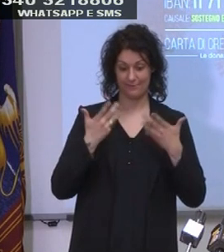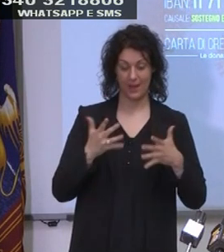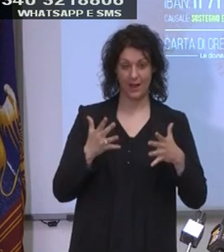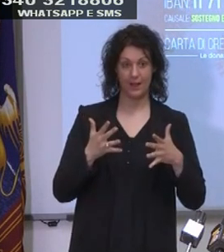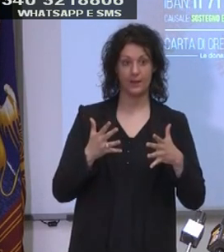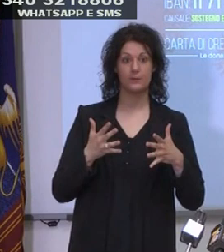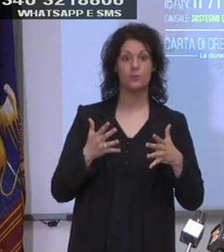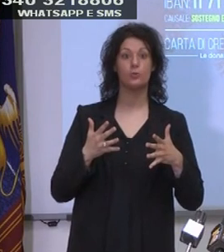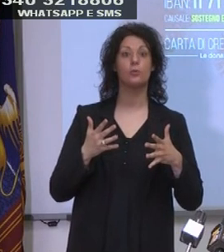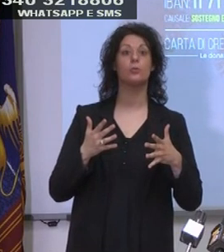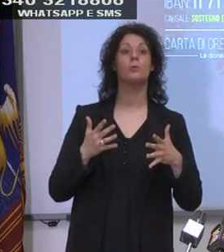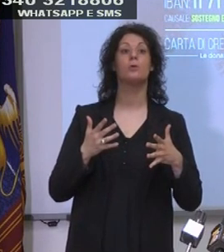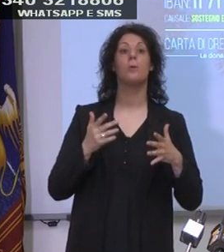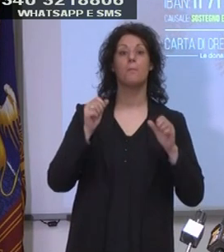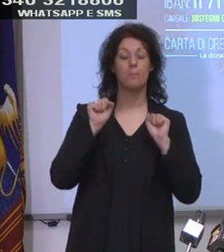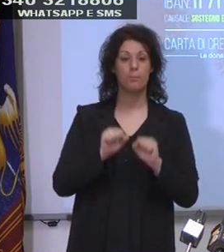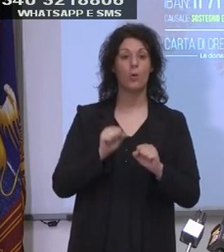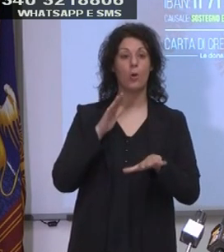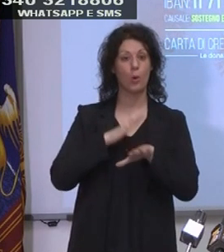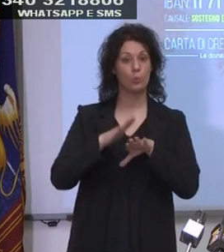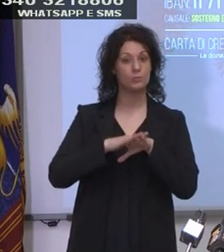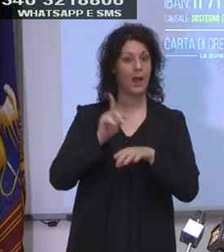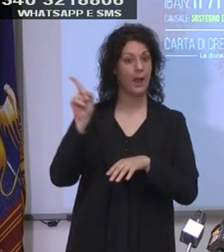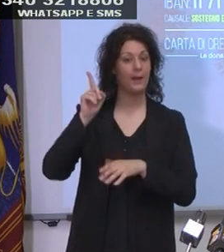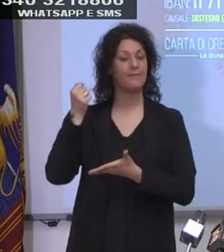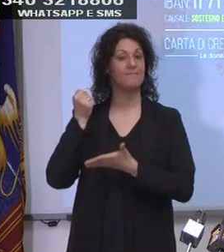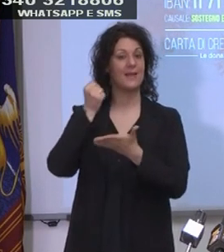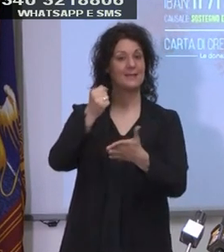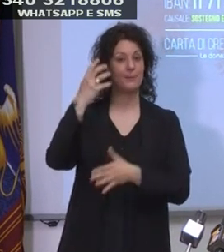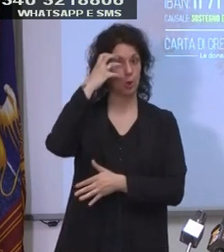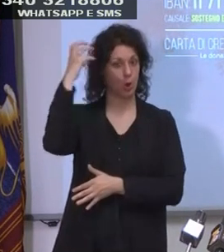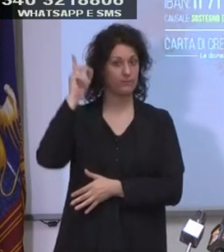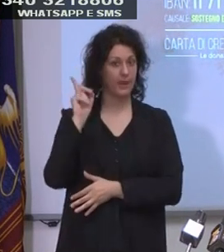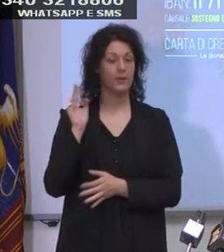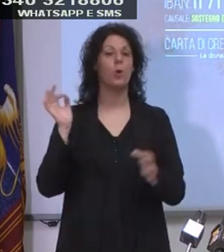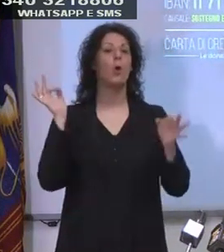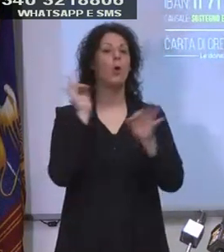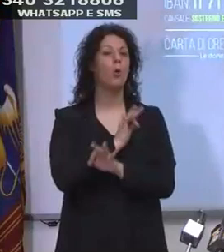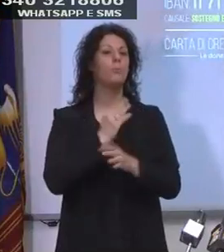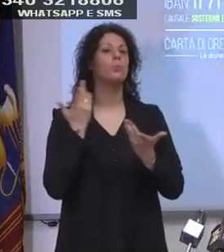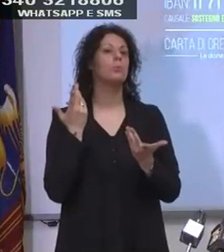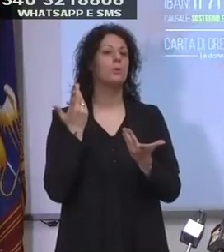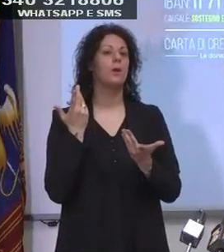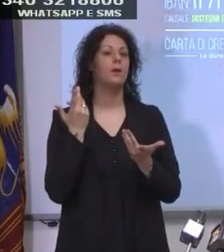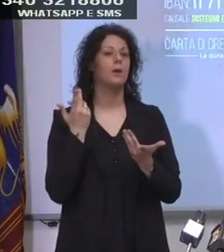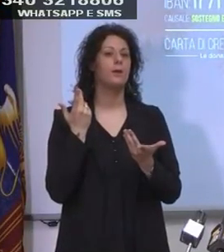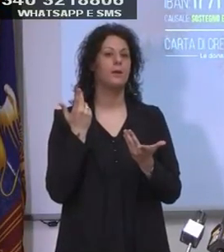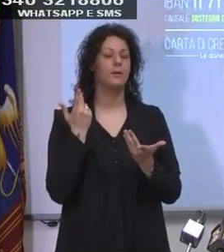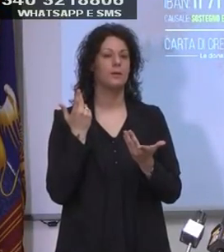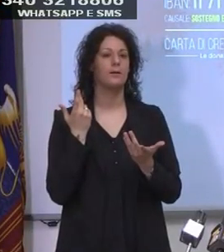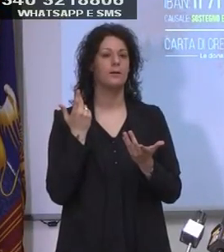di finanziamento del governo a cui ha fatto riferimento Speranza, o se invece quella è una partita nuova che si apre e quindi si va